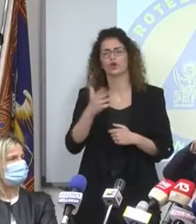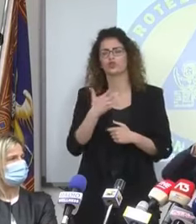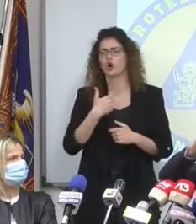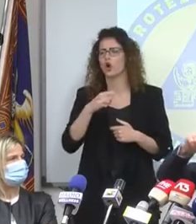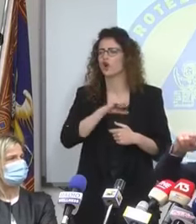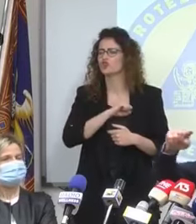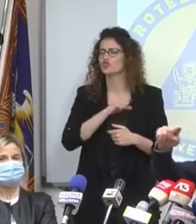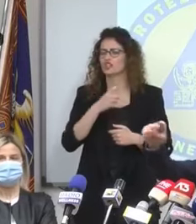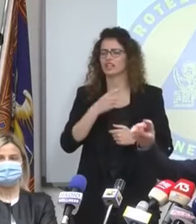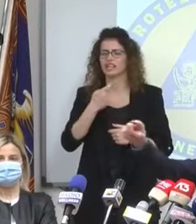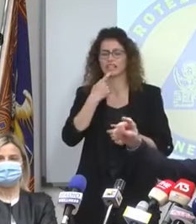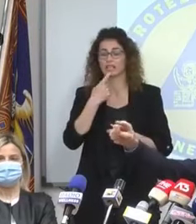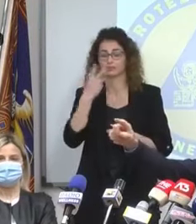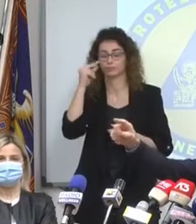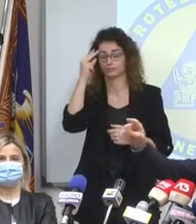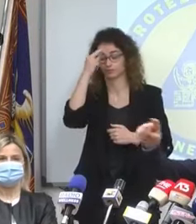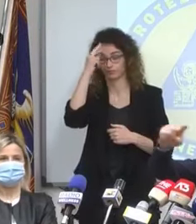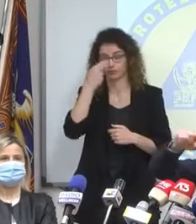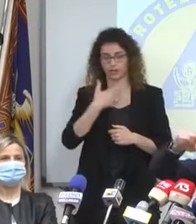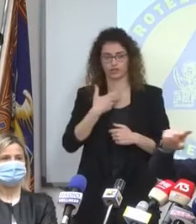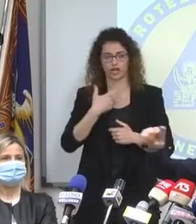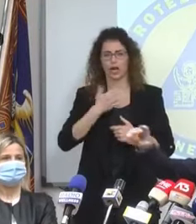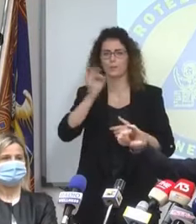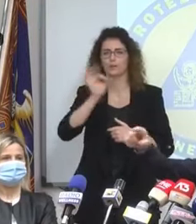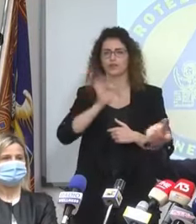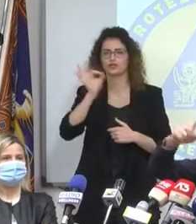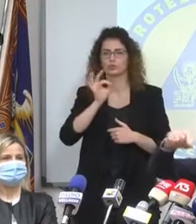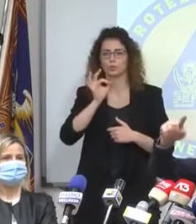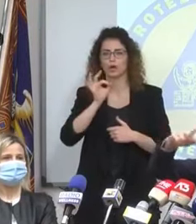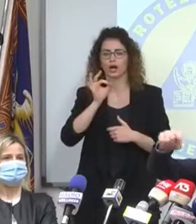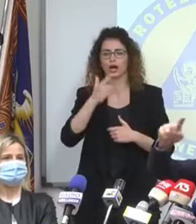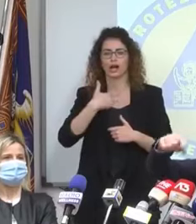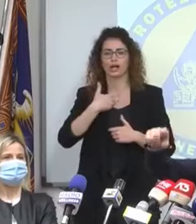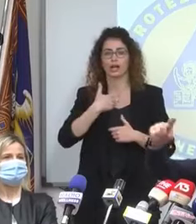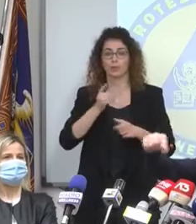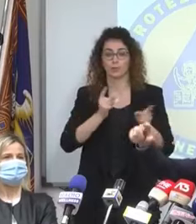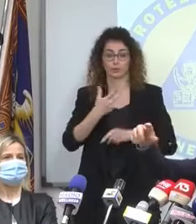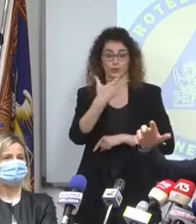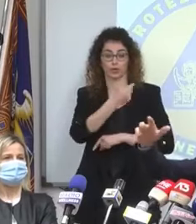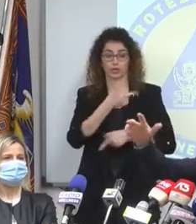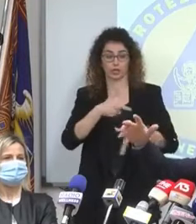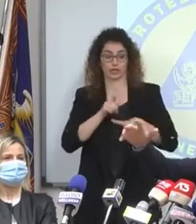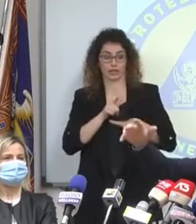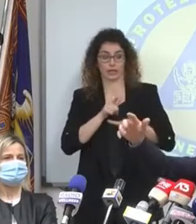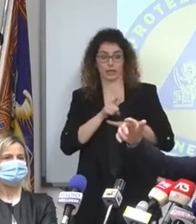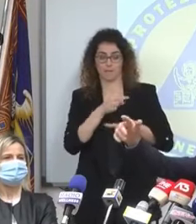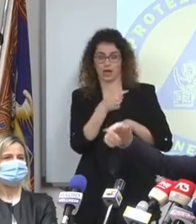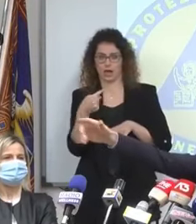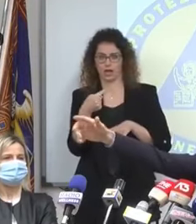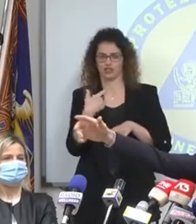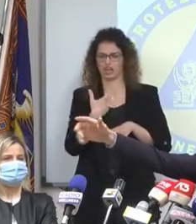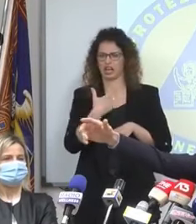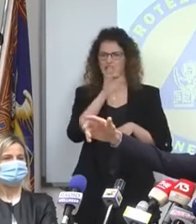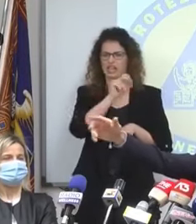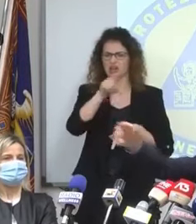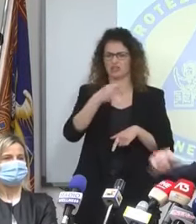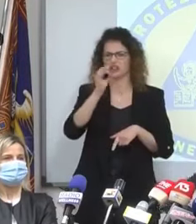la percentuale di probabilità di avere un guaio con una vaccinazione, che è 0,000, cosa, 5 zeri,